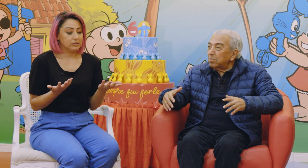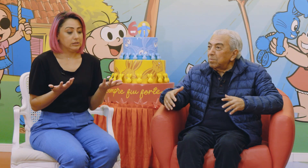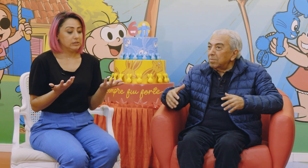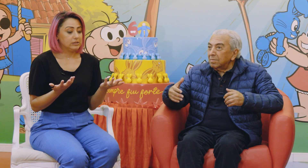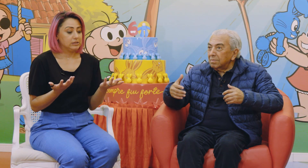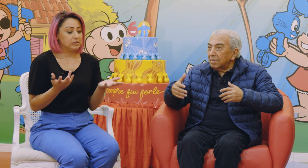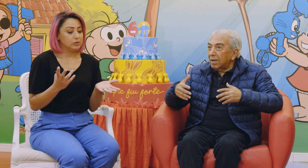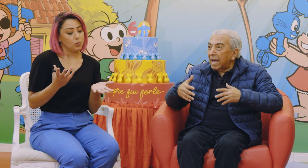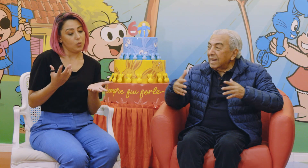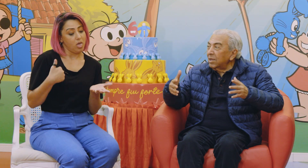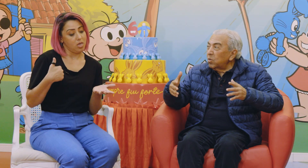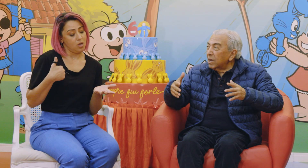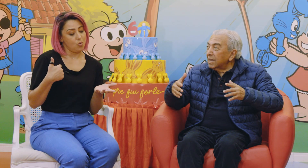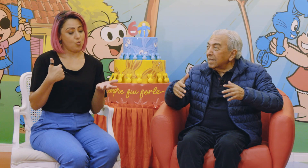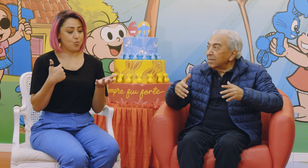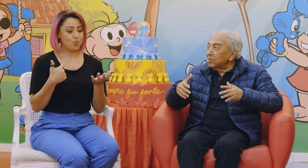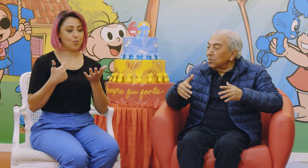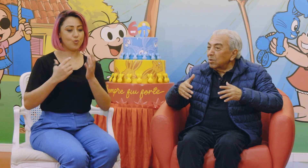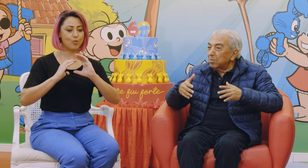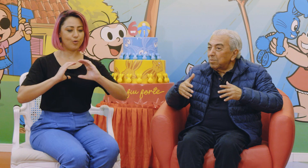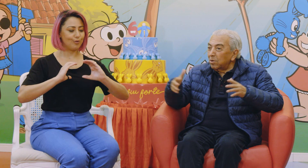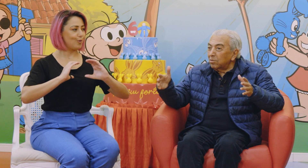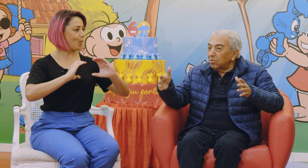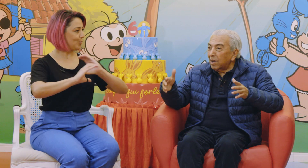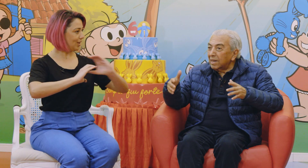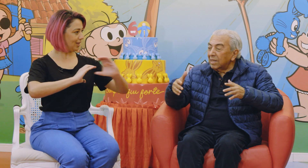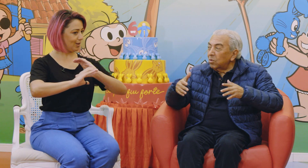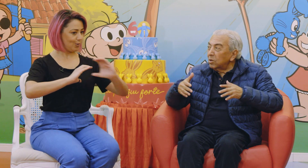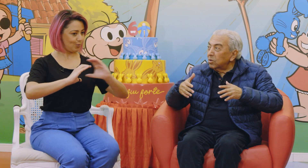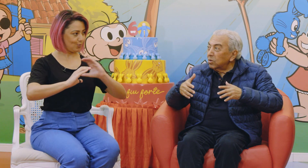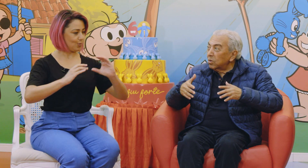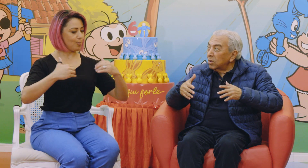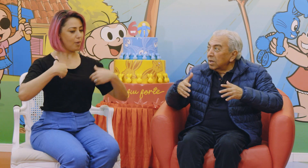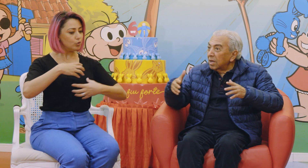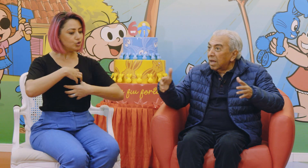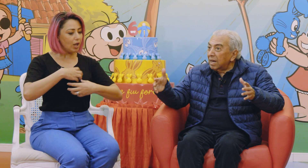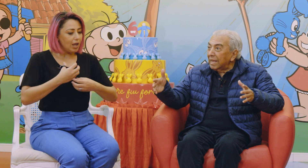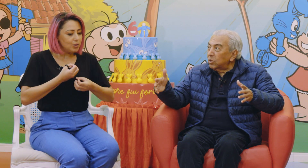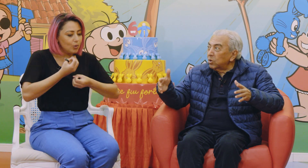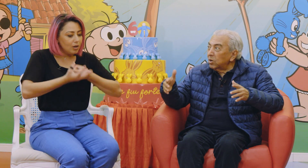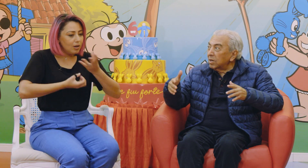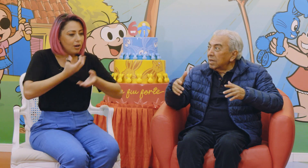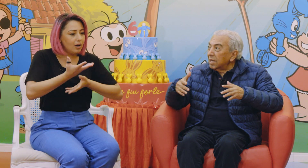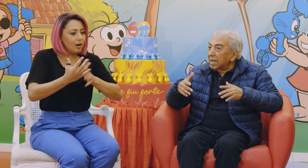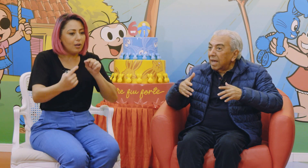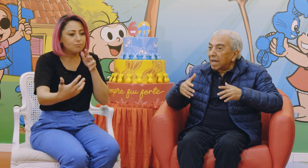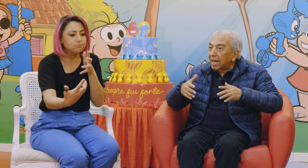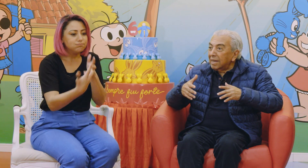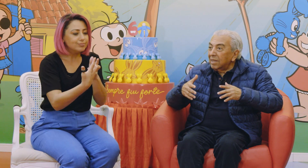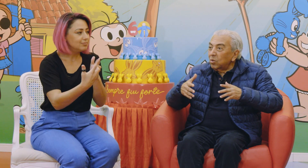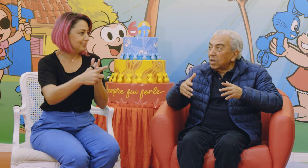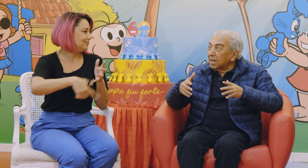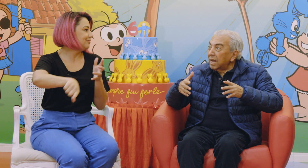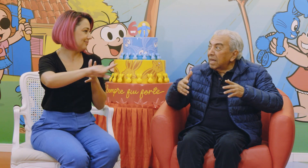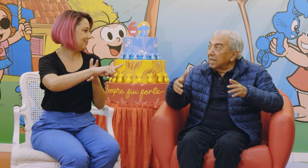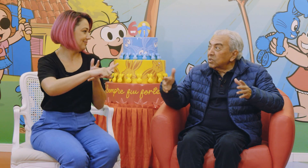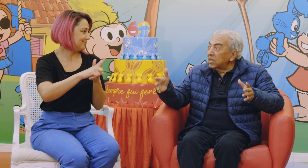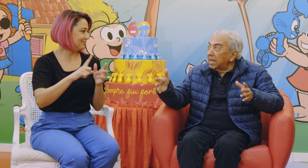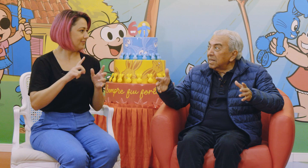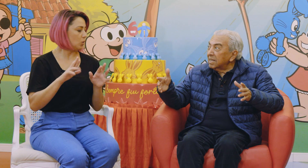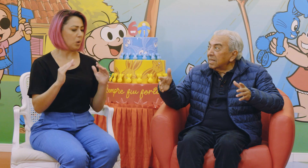falo a língua do povo, a língua do leitor, a língua